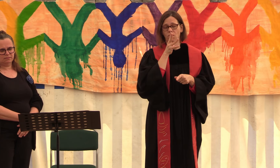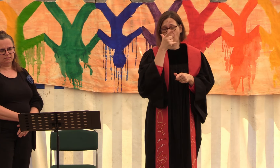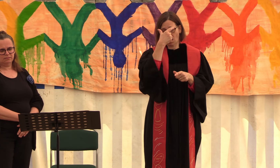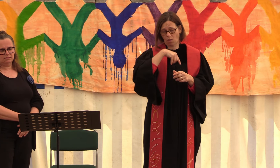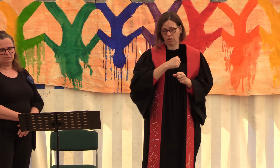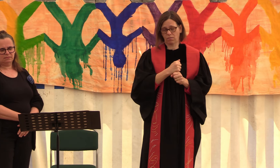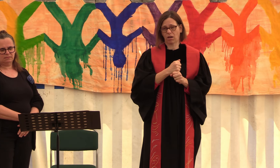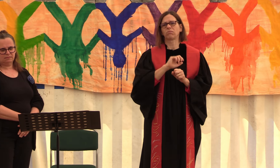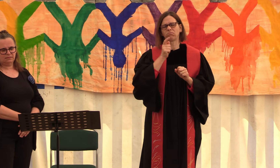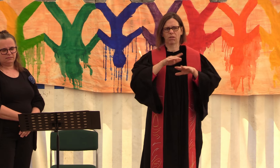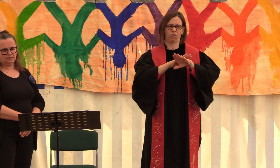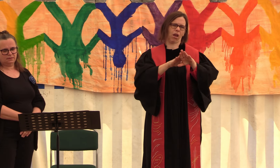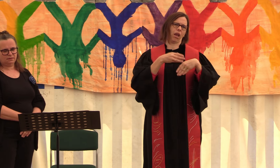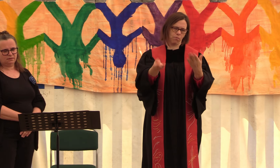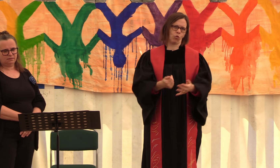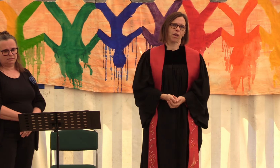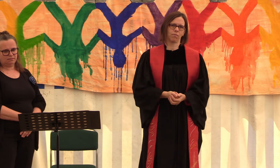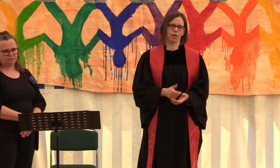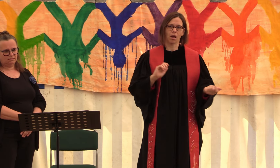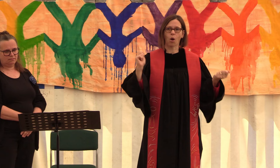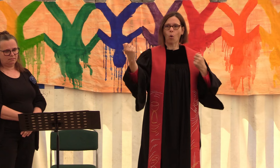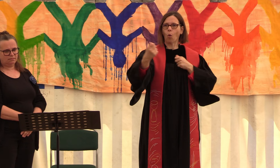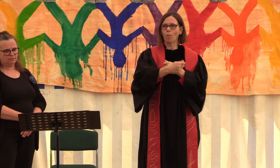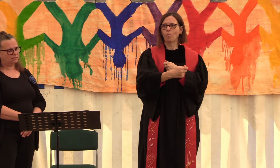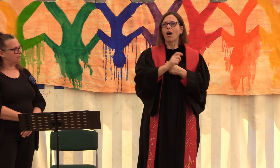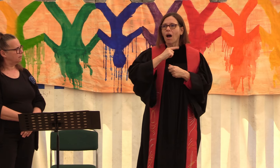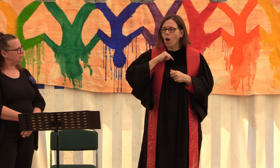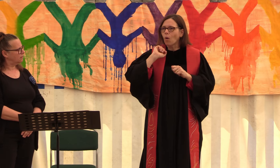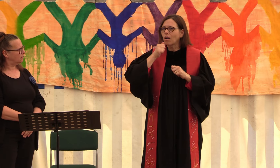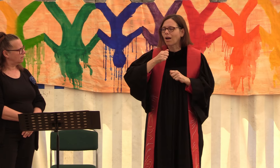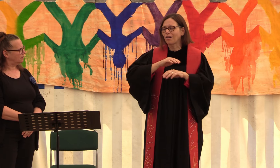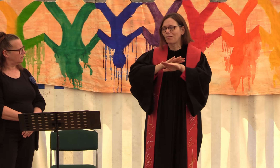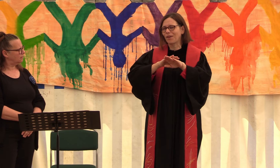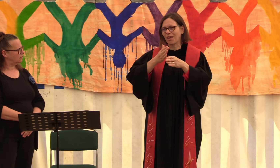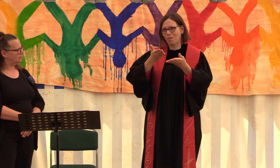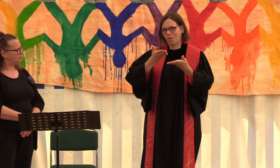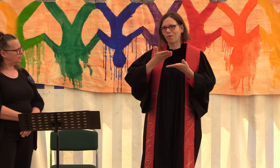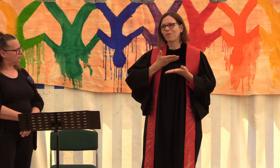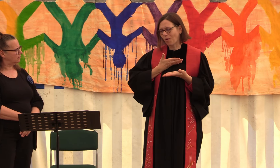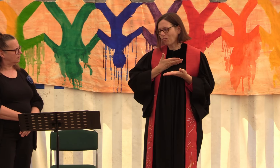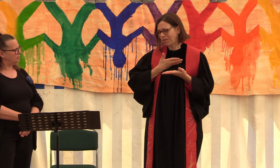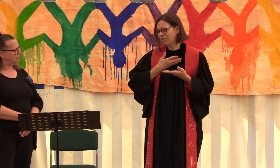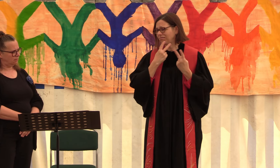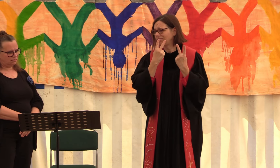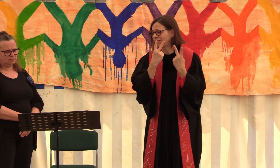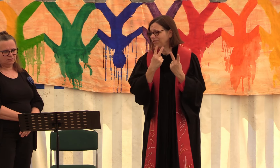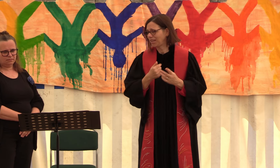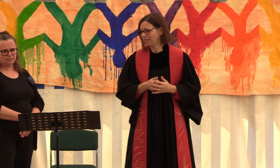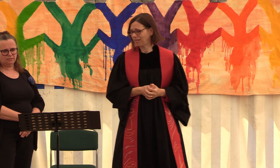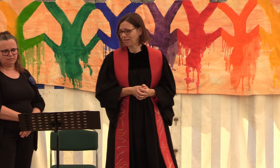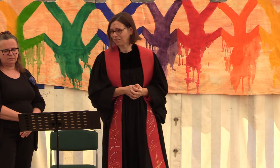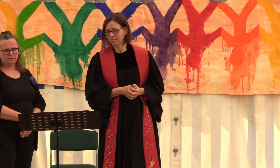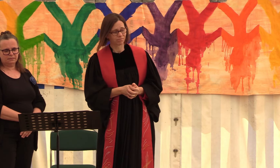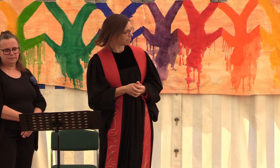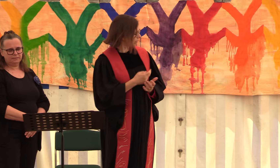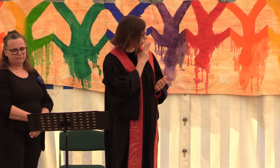spüren auch, wenn wir einen Fehler gemacht haben, dass wir vergeben sollen. Und so bekommen wir